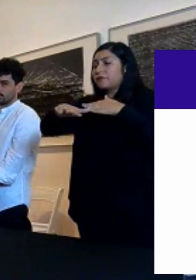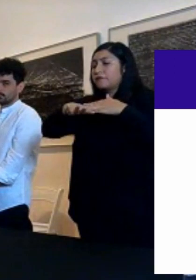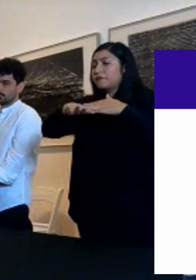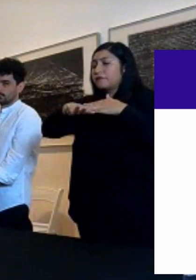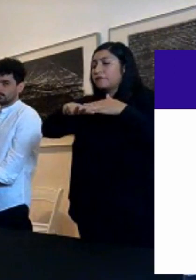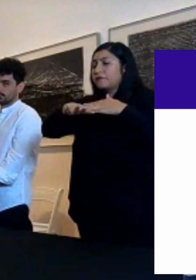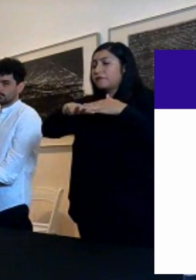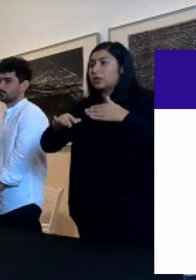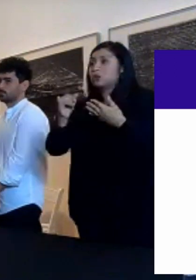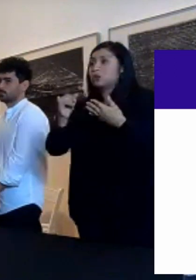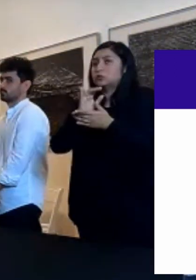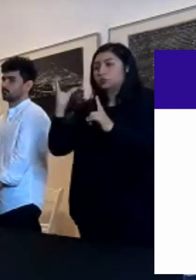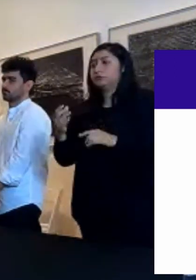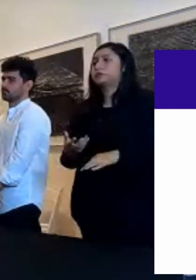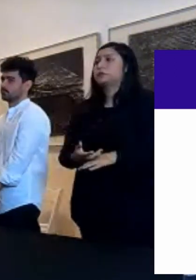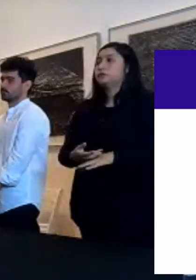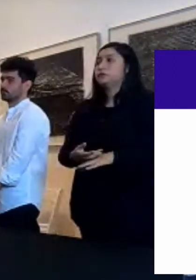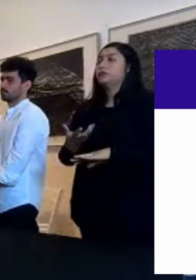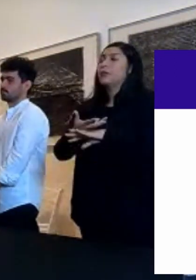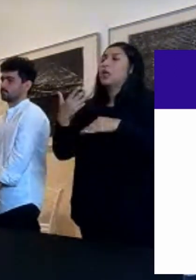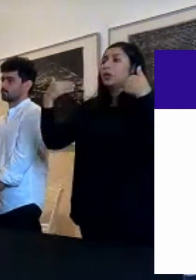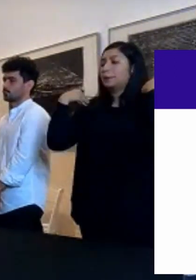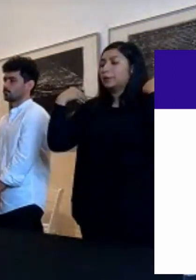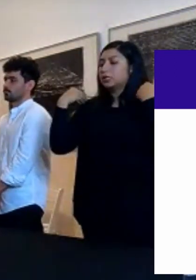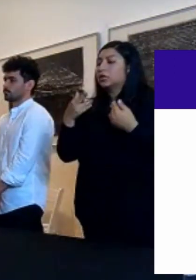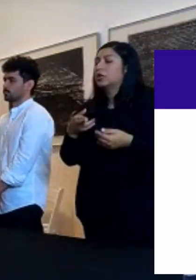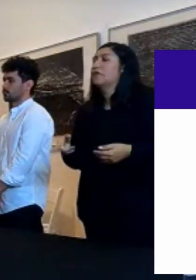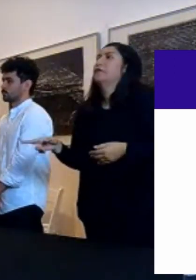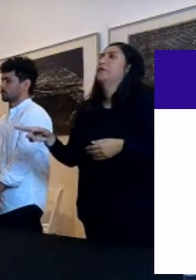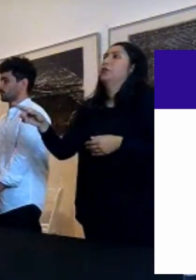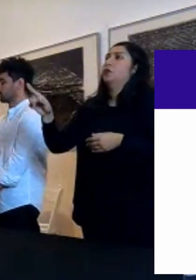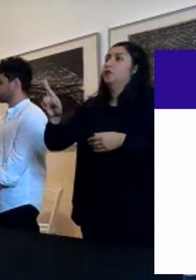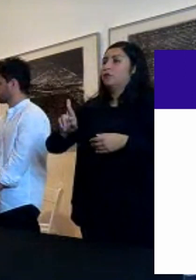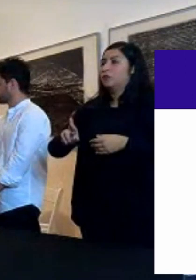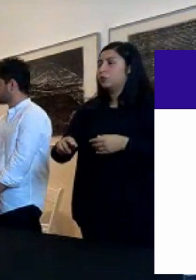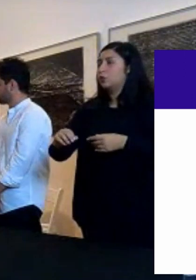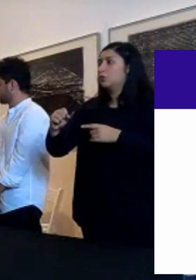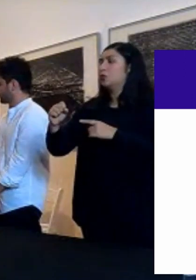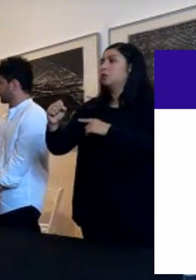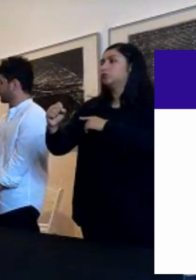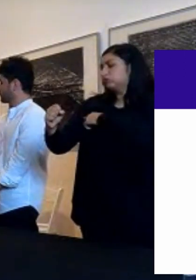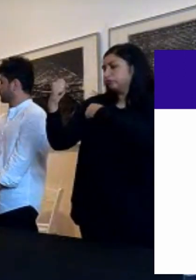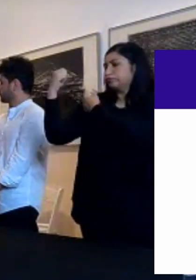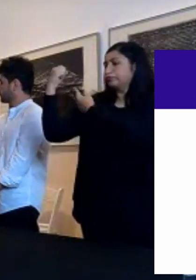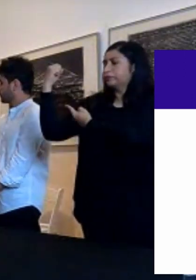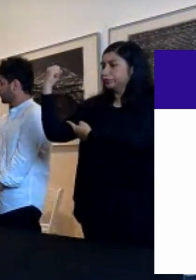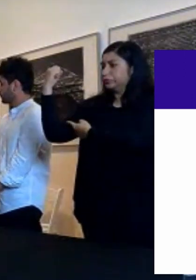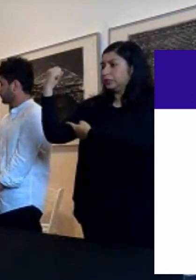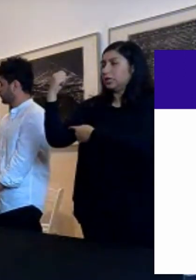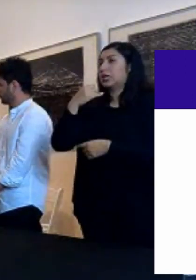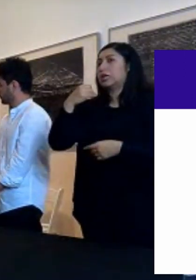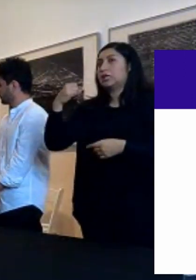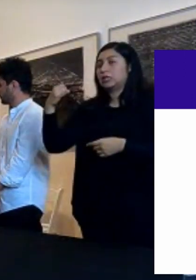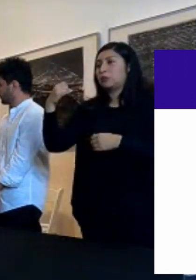hay un ejercicio súper importante que volvimos a reforzar con este ejercicio de mediación, que después les va